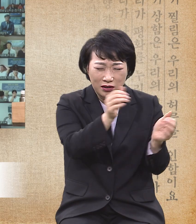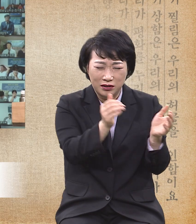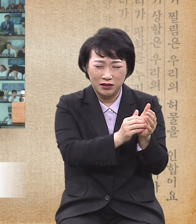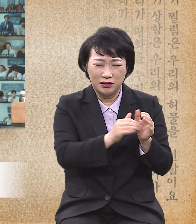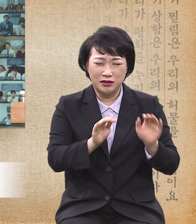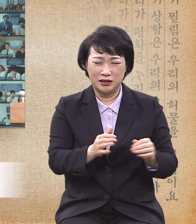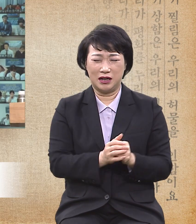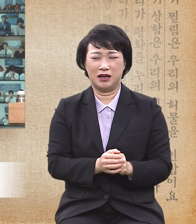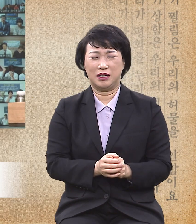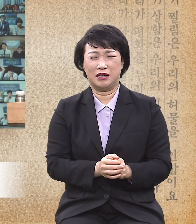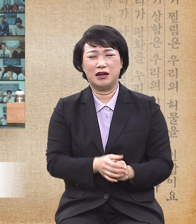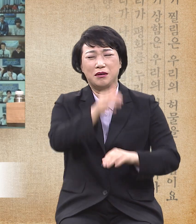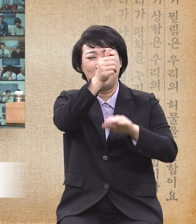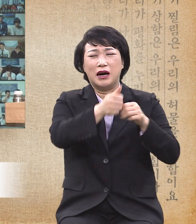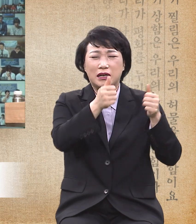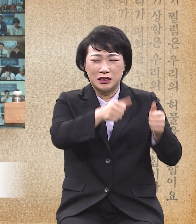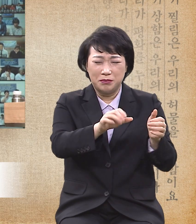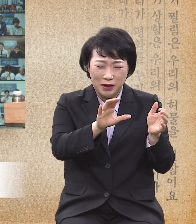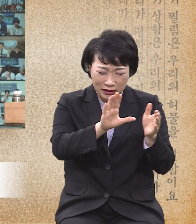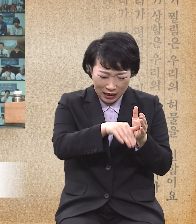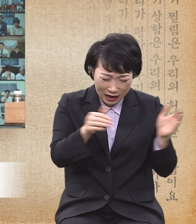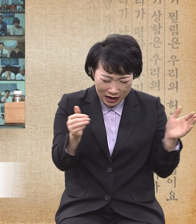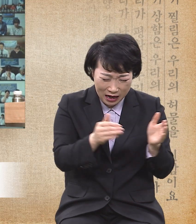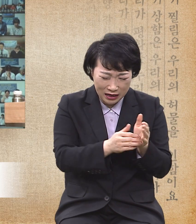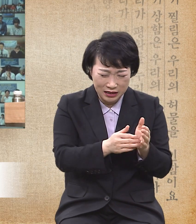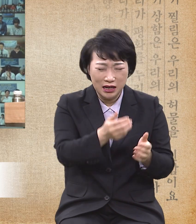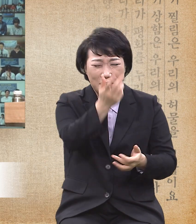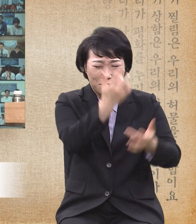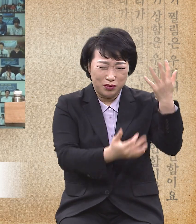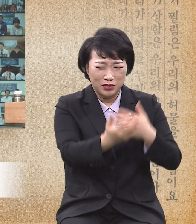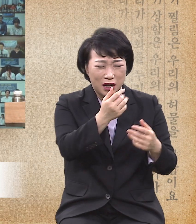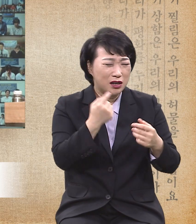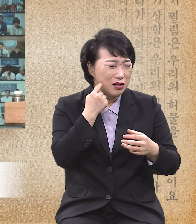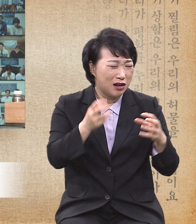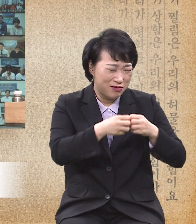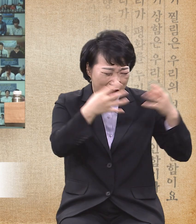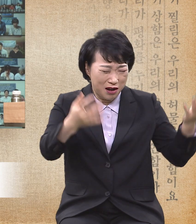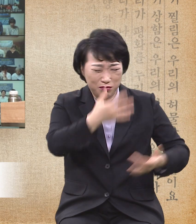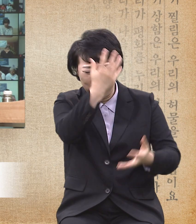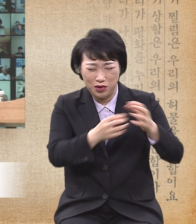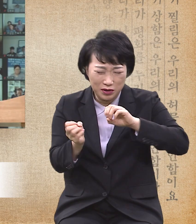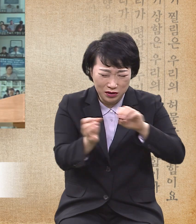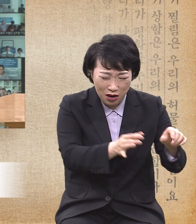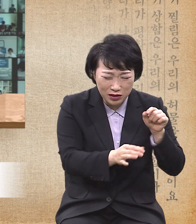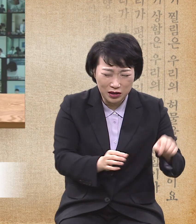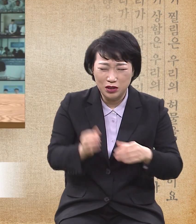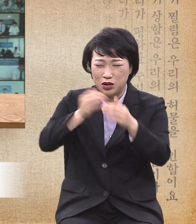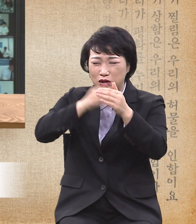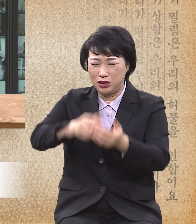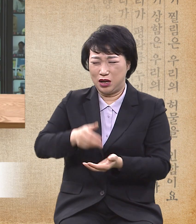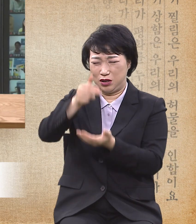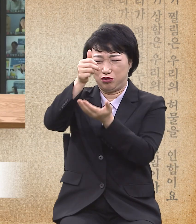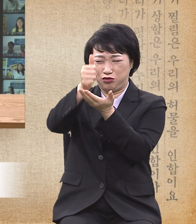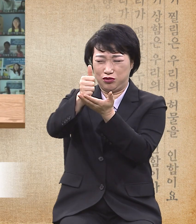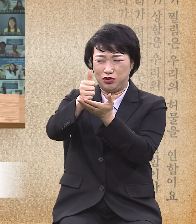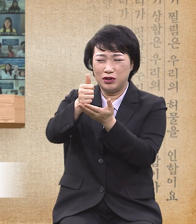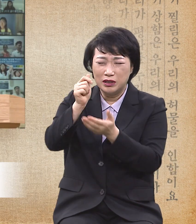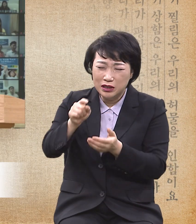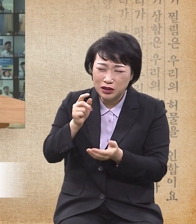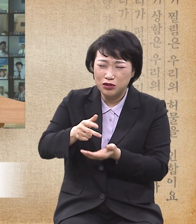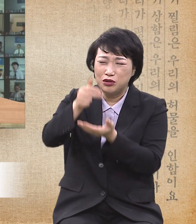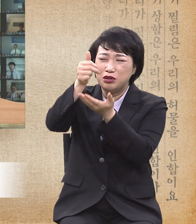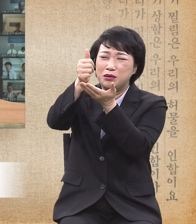가두시고 그날의 심판에 타는 유황 불못에 내던지시는 절대자